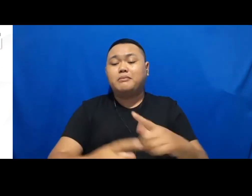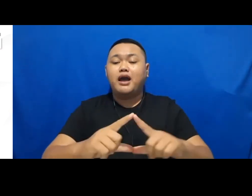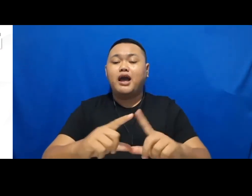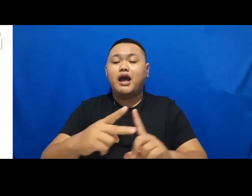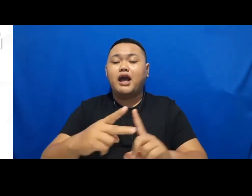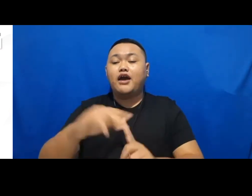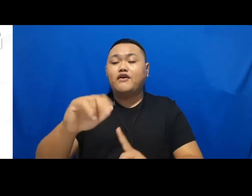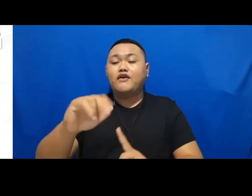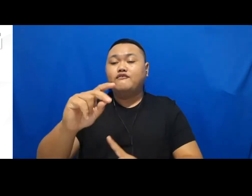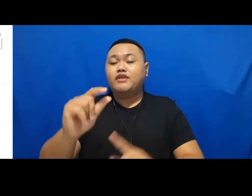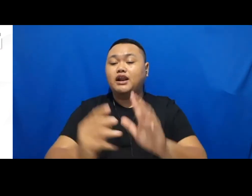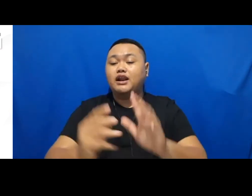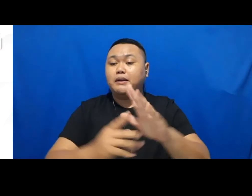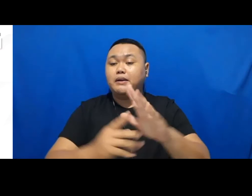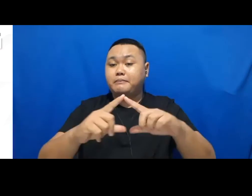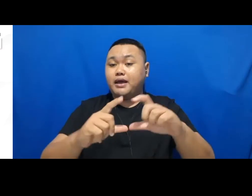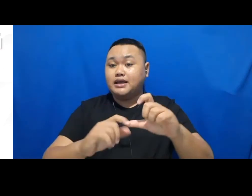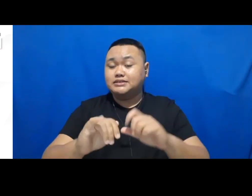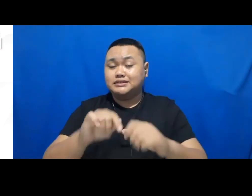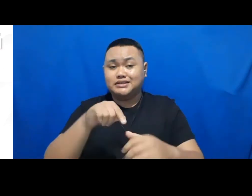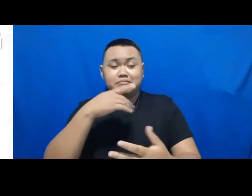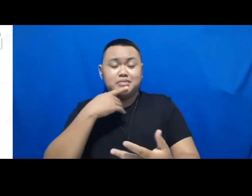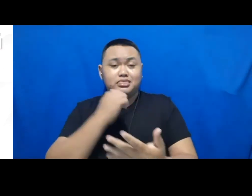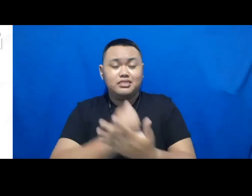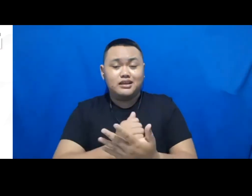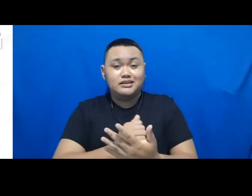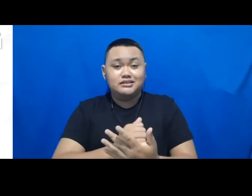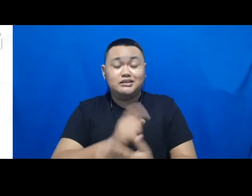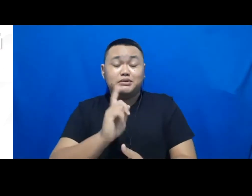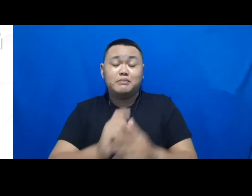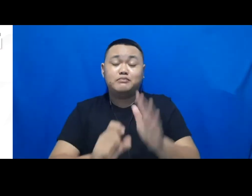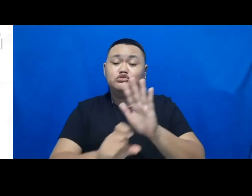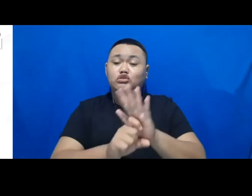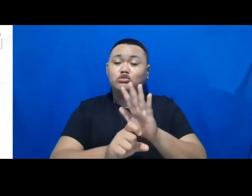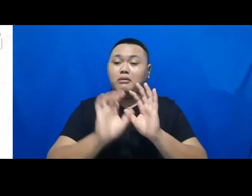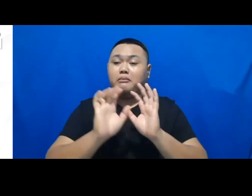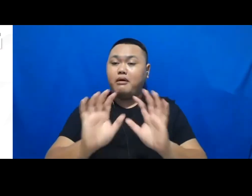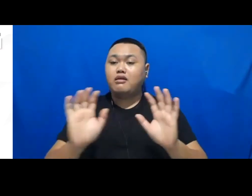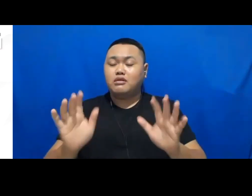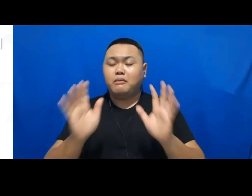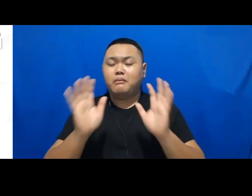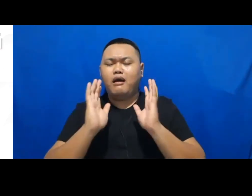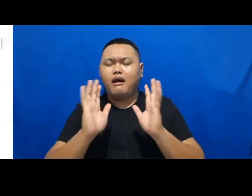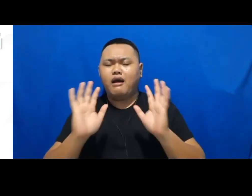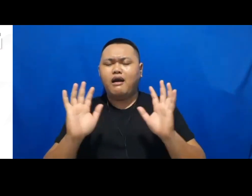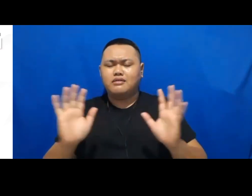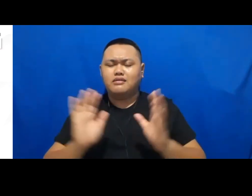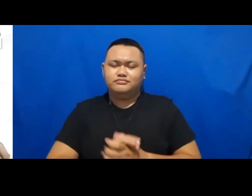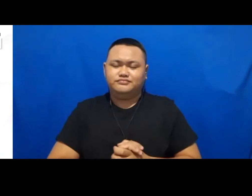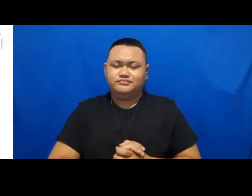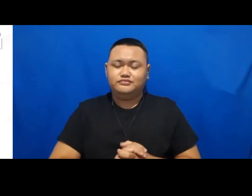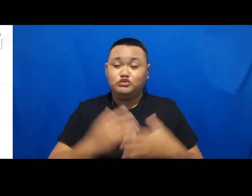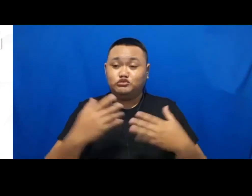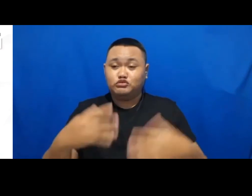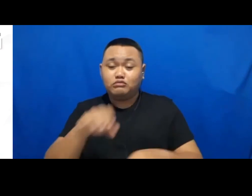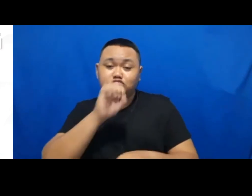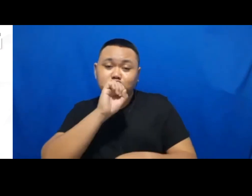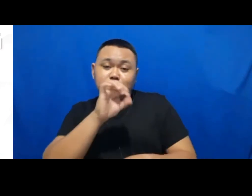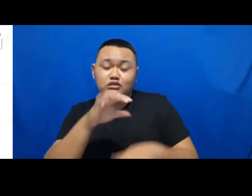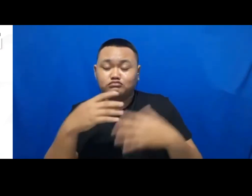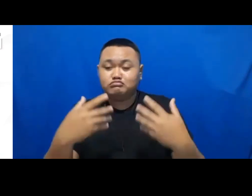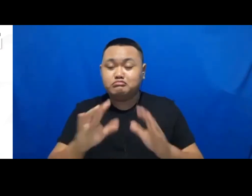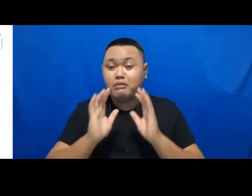penting. Ini misalnya dalam kegiatan ekstrakurikuler dan kegiatan lainnya itu memberi kesempatan yang sama kepada anak